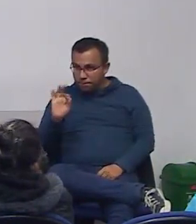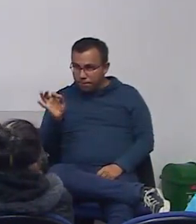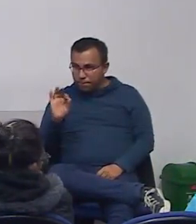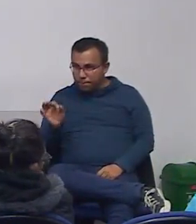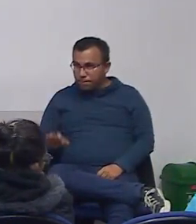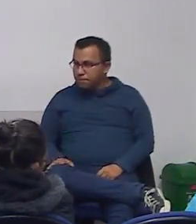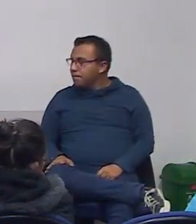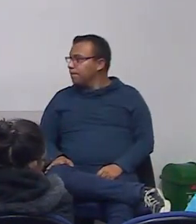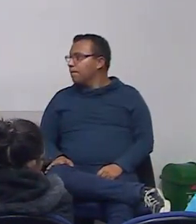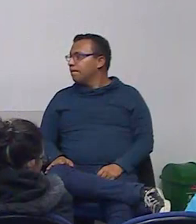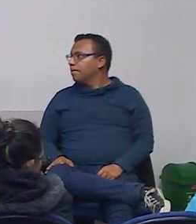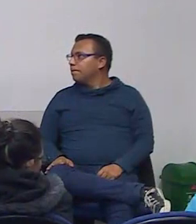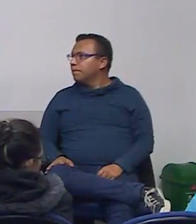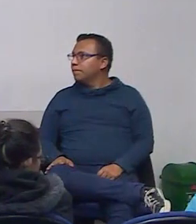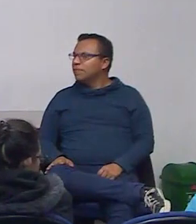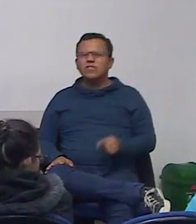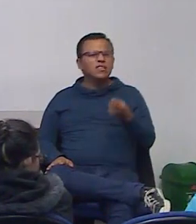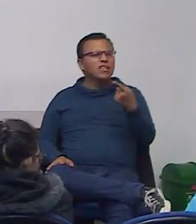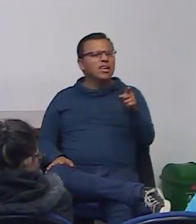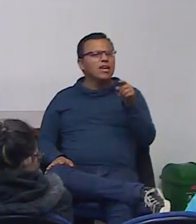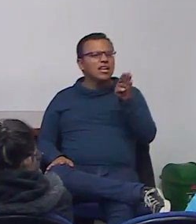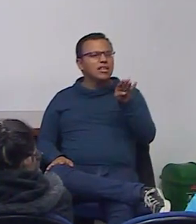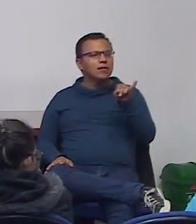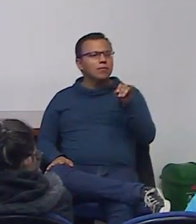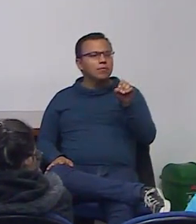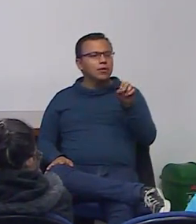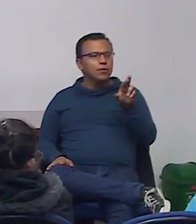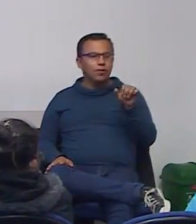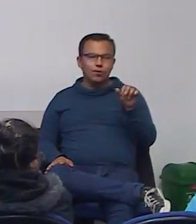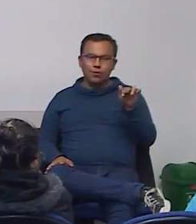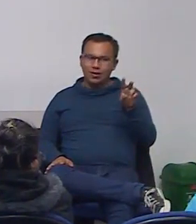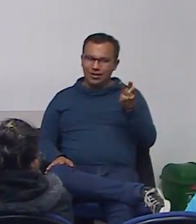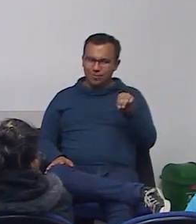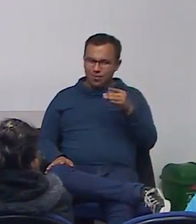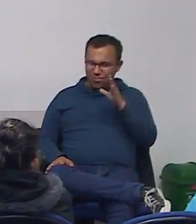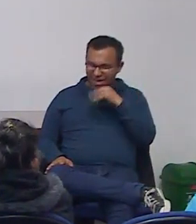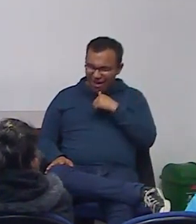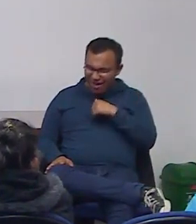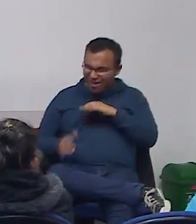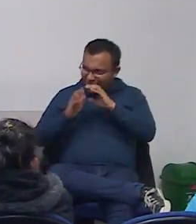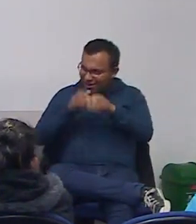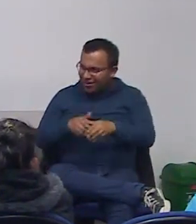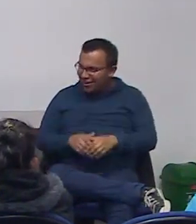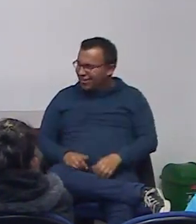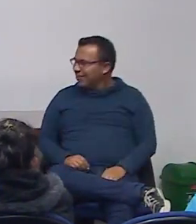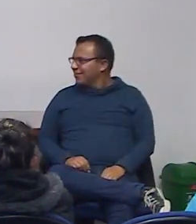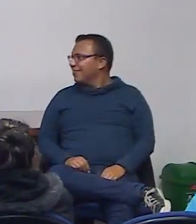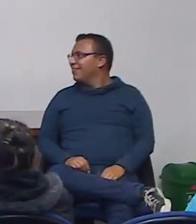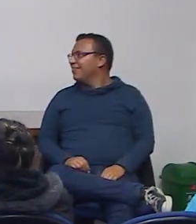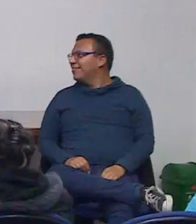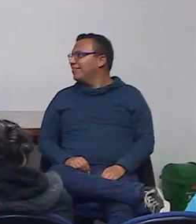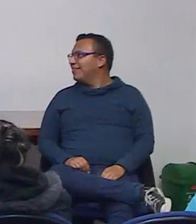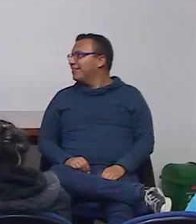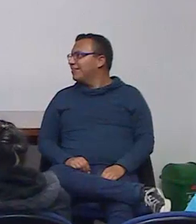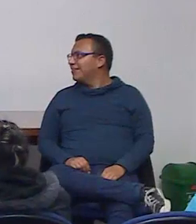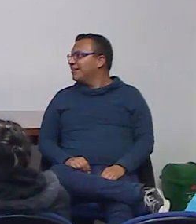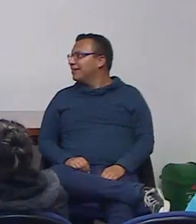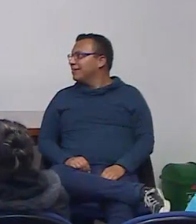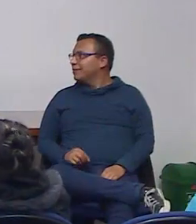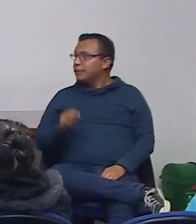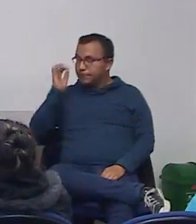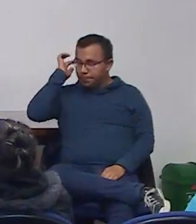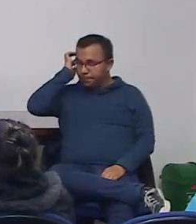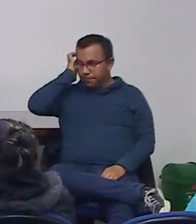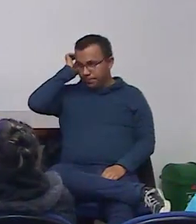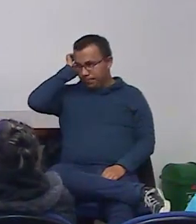bueno Qué es biorritmo Ah no mentiras no estamos en clase tranquilos